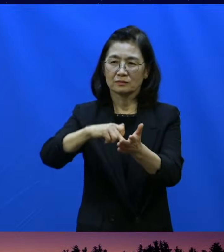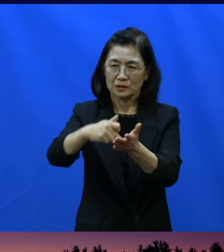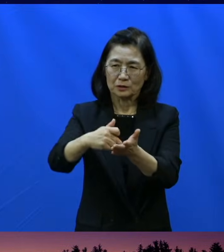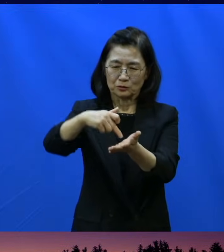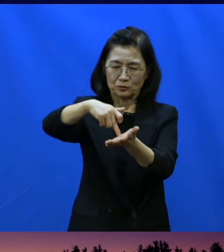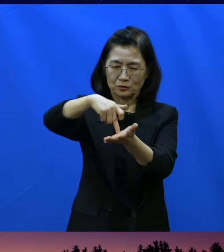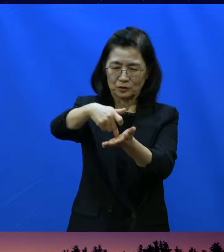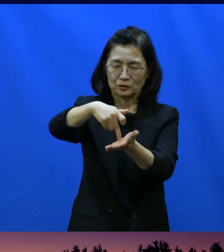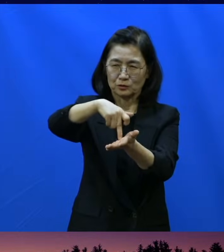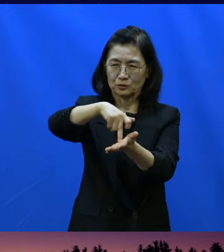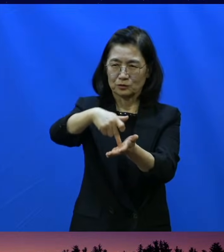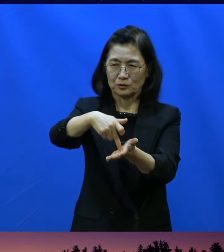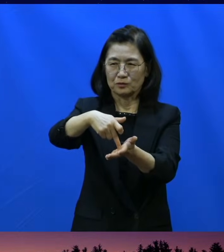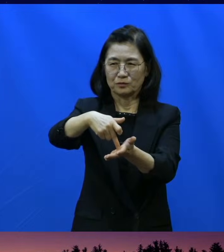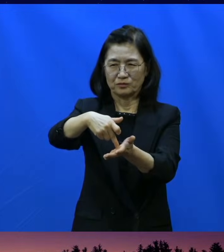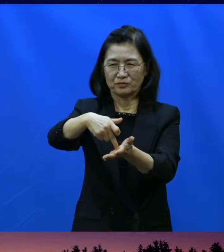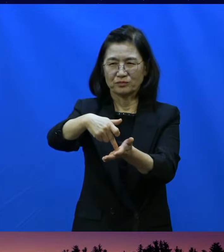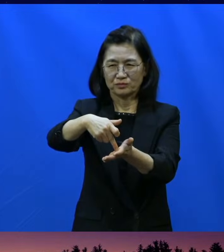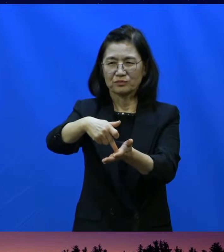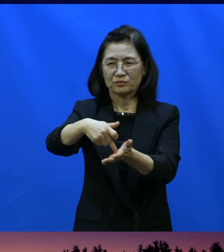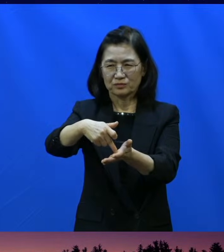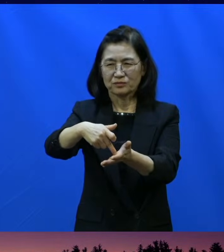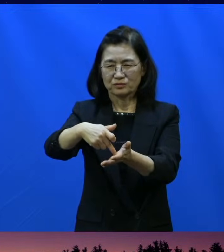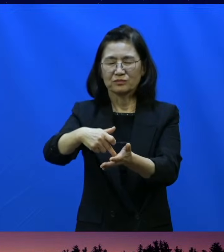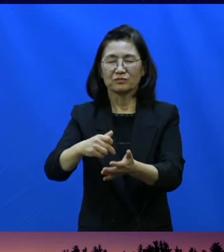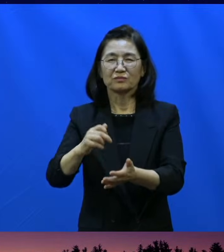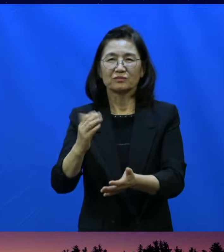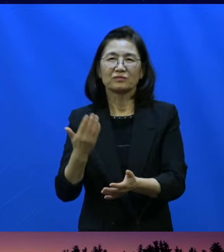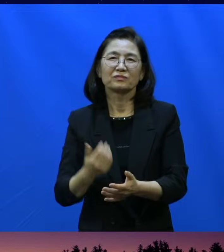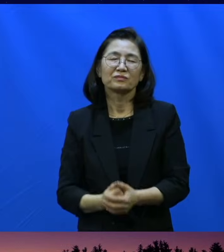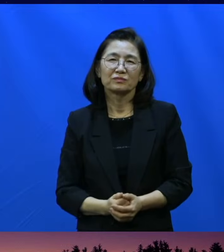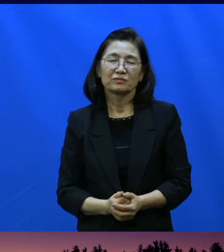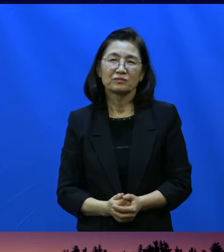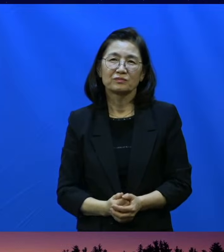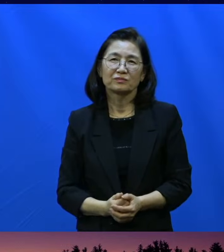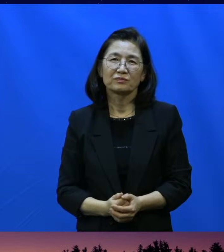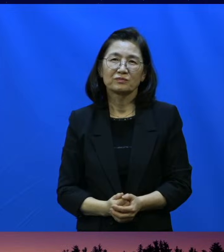다녔어요. 쩔뚝거렸어요. 이 엉치표를 쪄서 뼈가